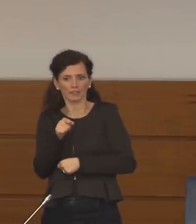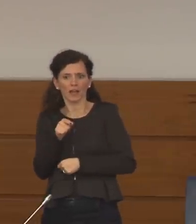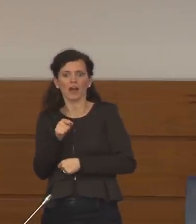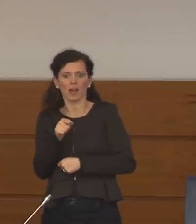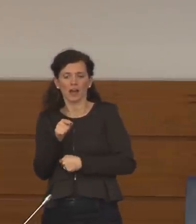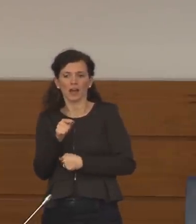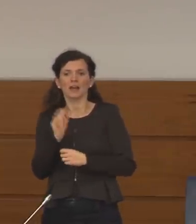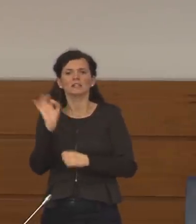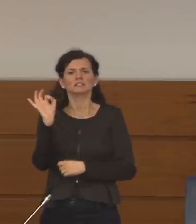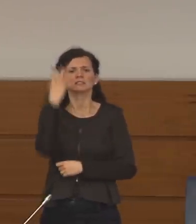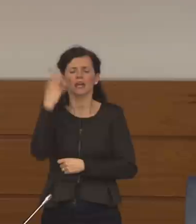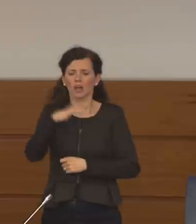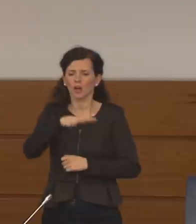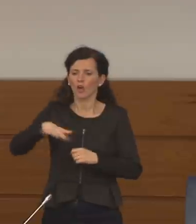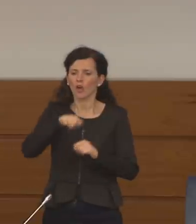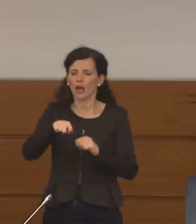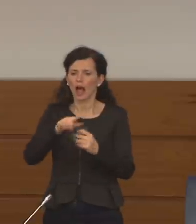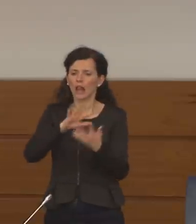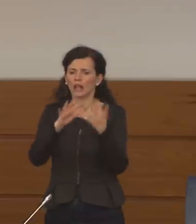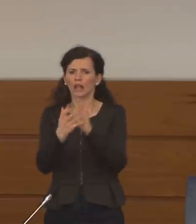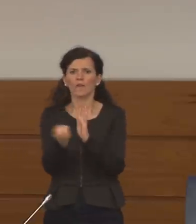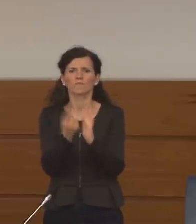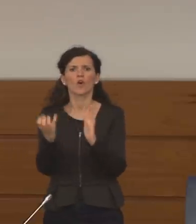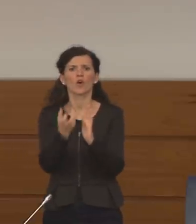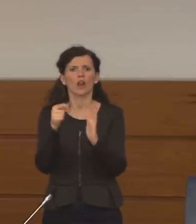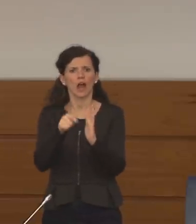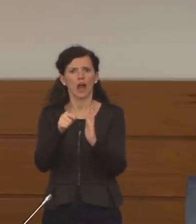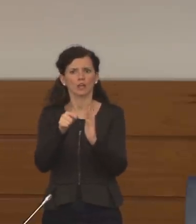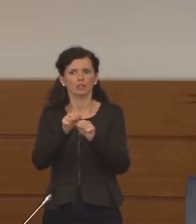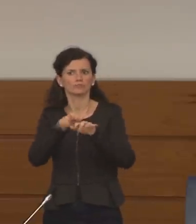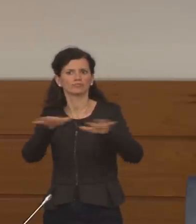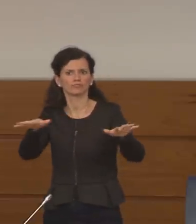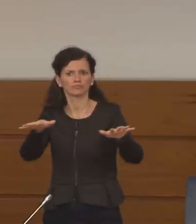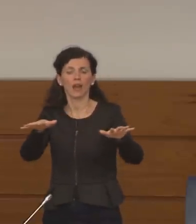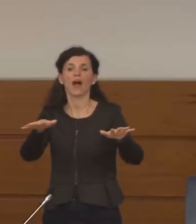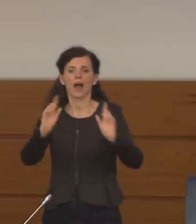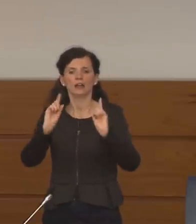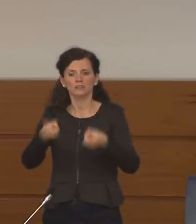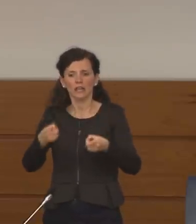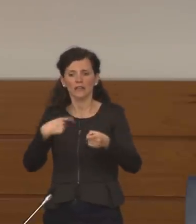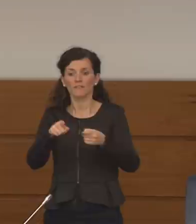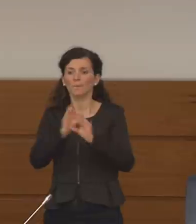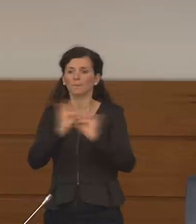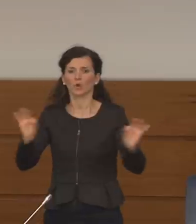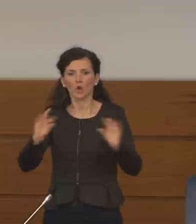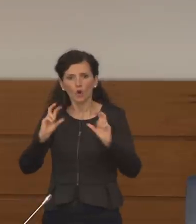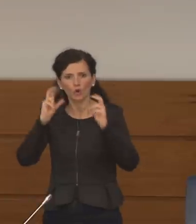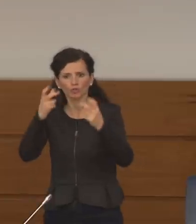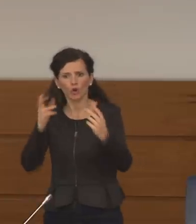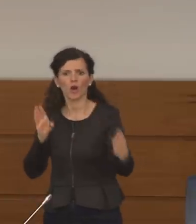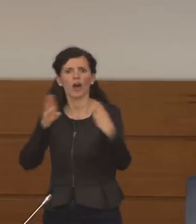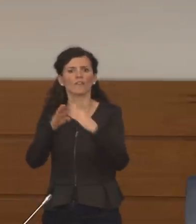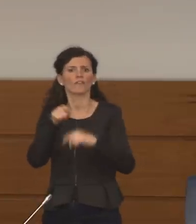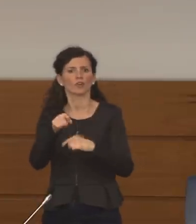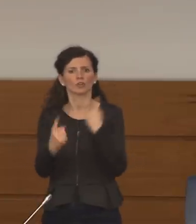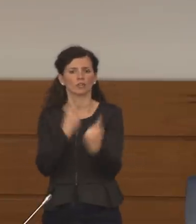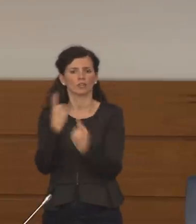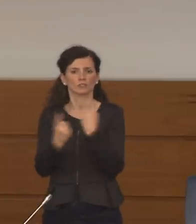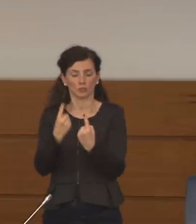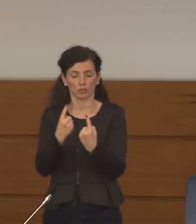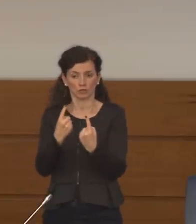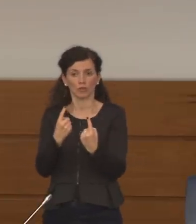focolai locali ci sia che sistemi siano pronti ma soprattutto perché mantenendo